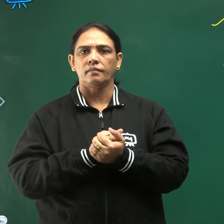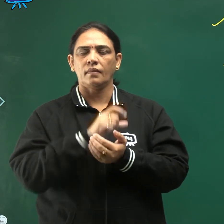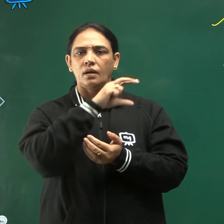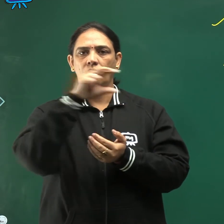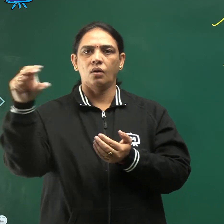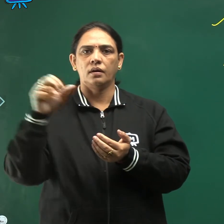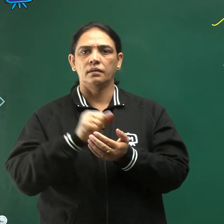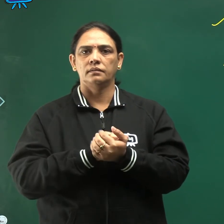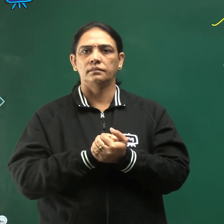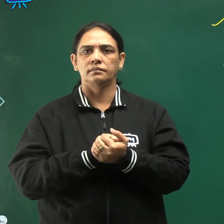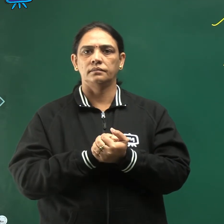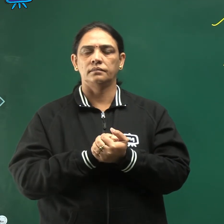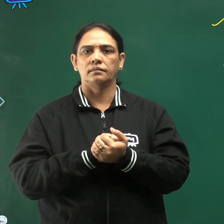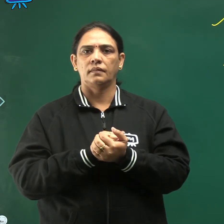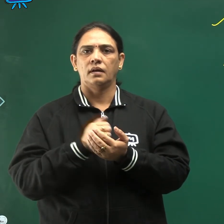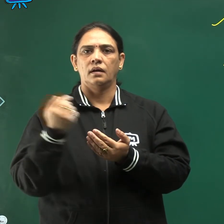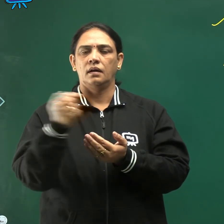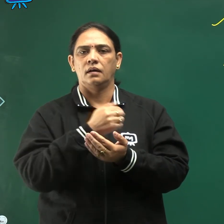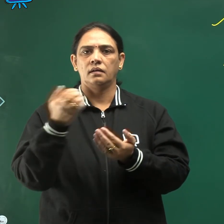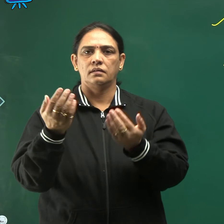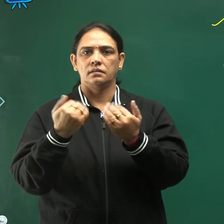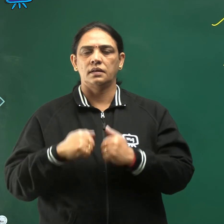और शेषफल